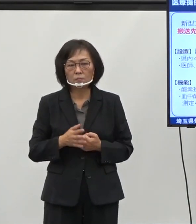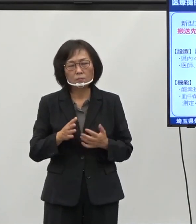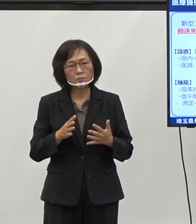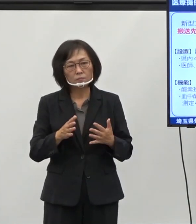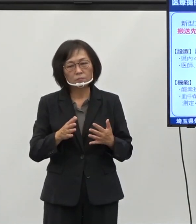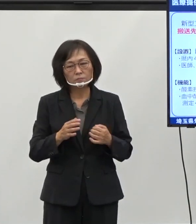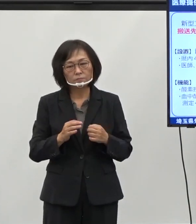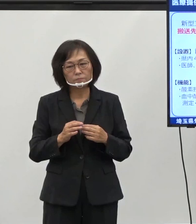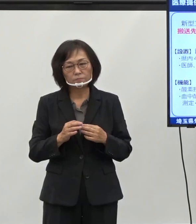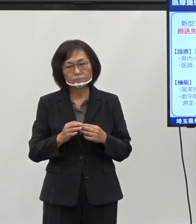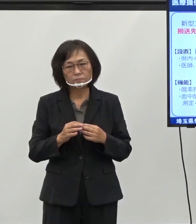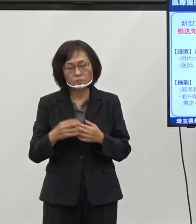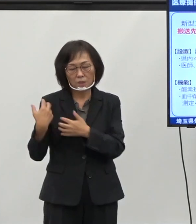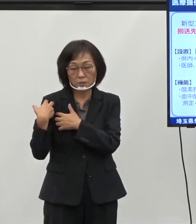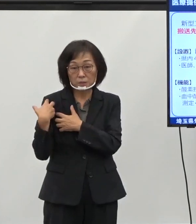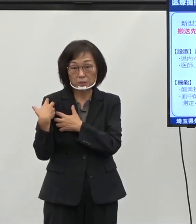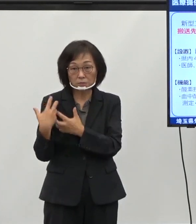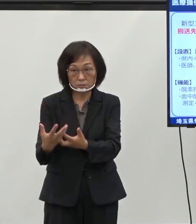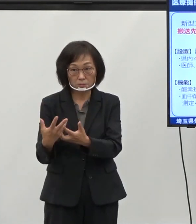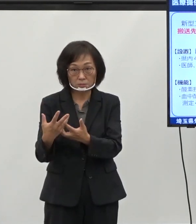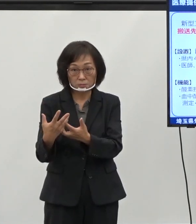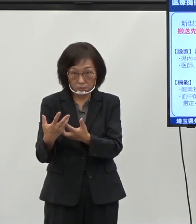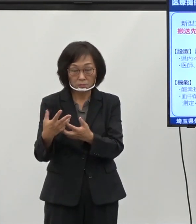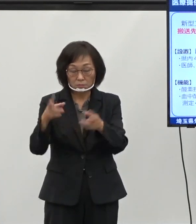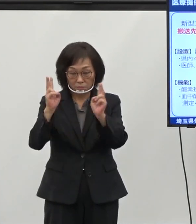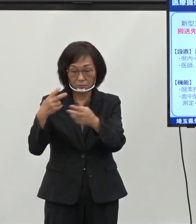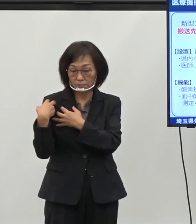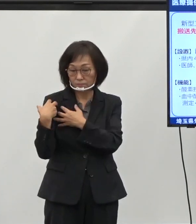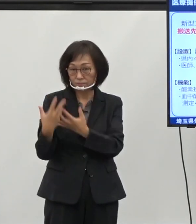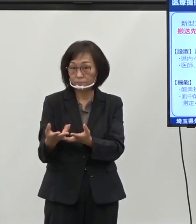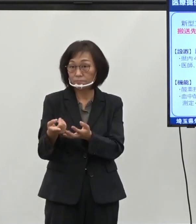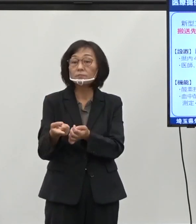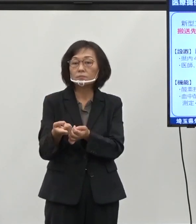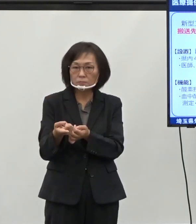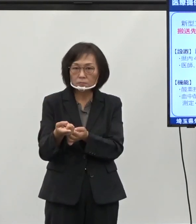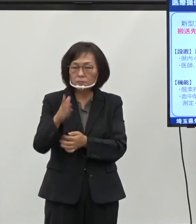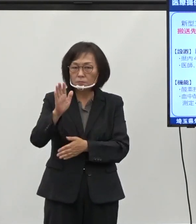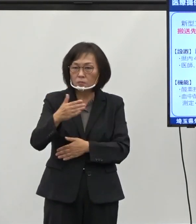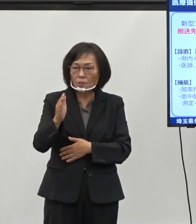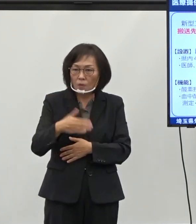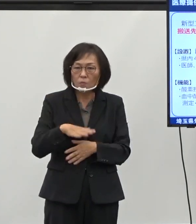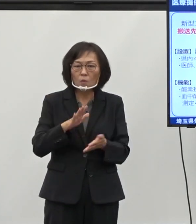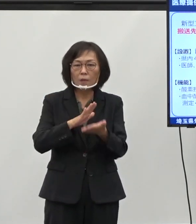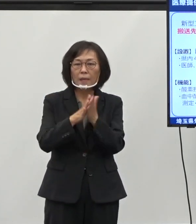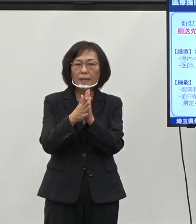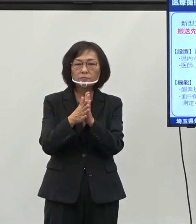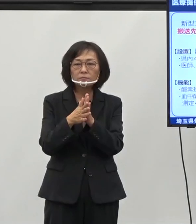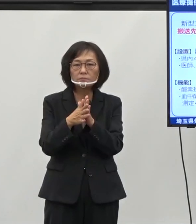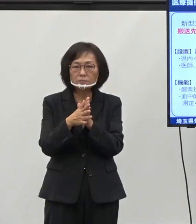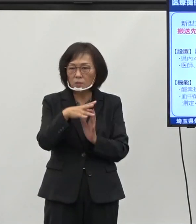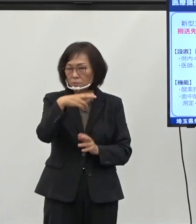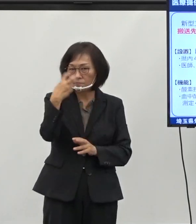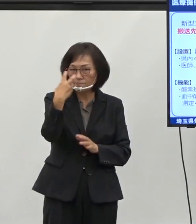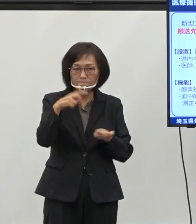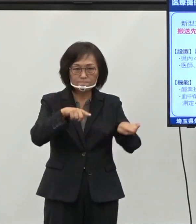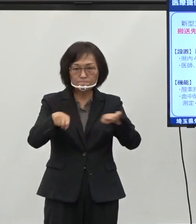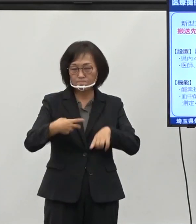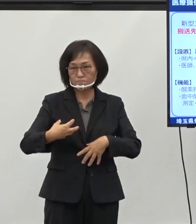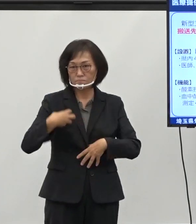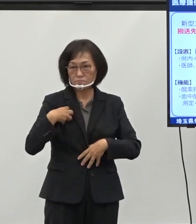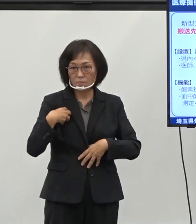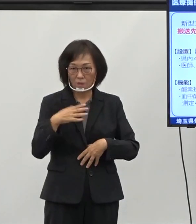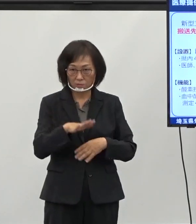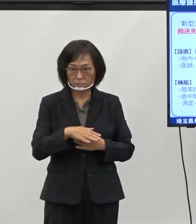やはり委託しているとはいえ、県としての監督というんですかね、で実際